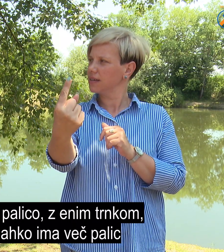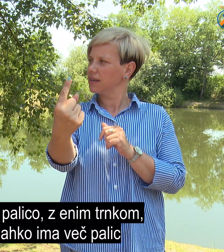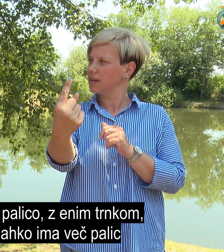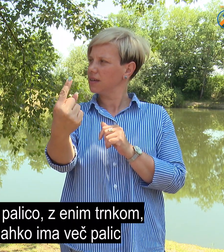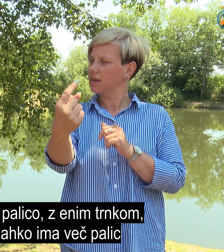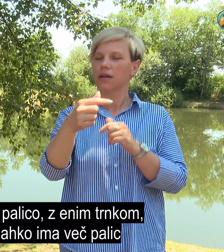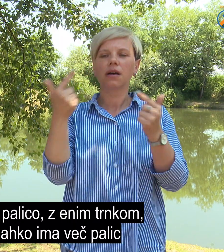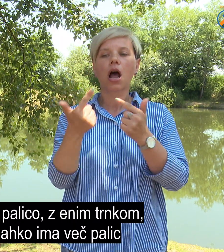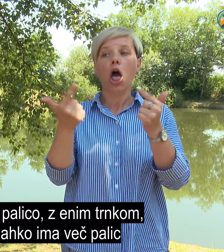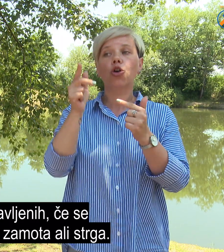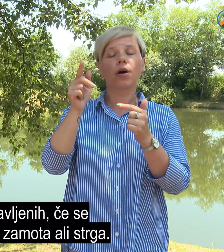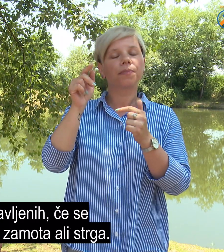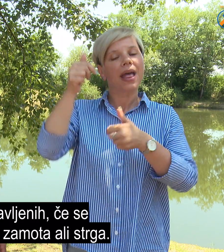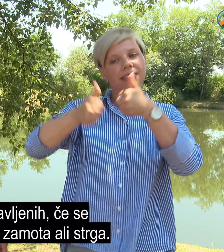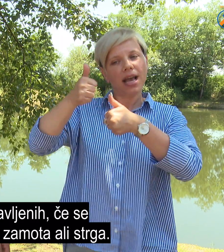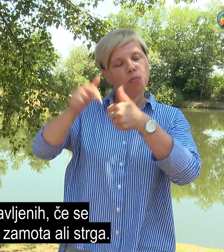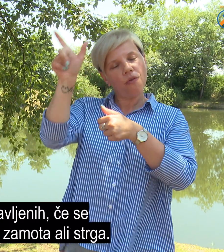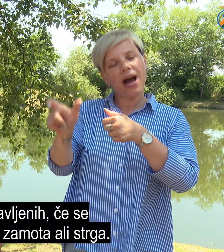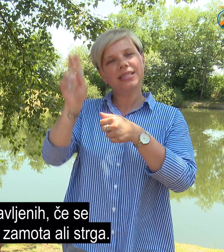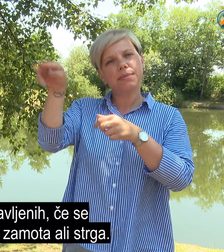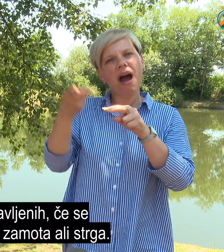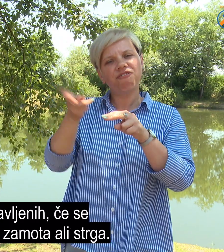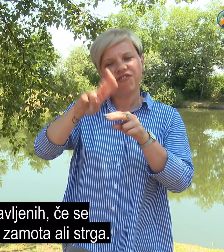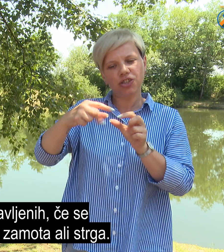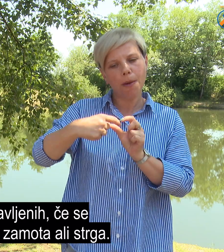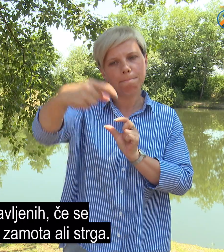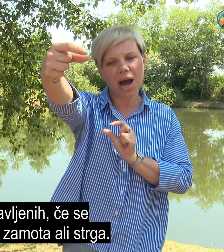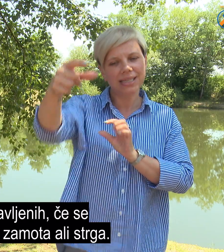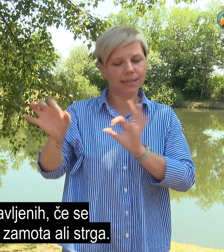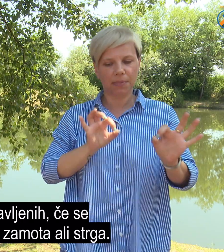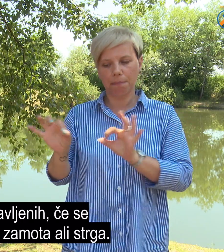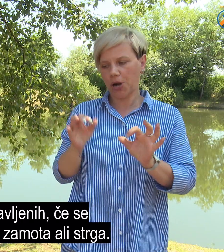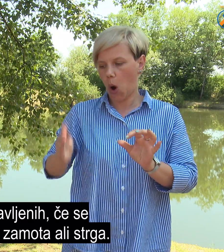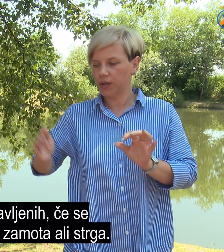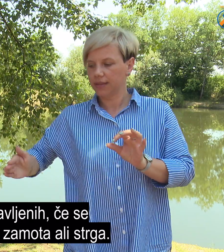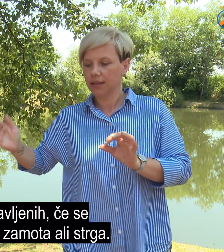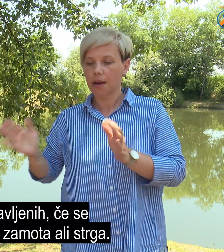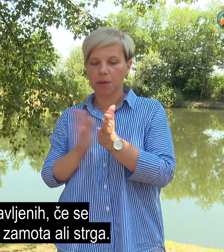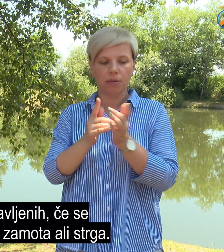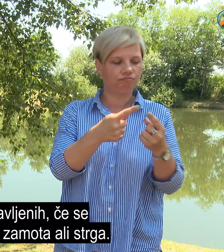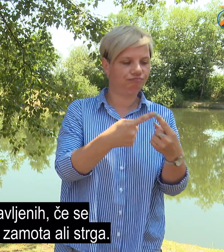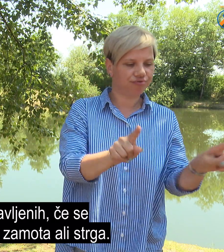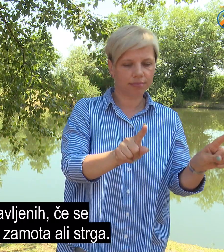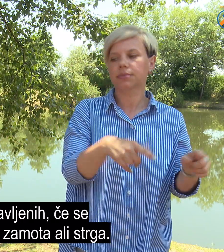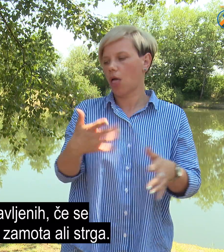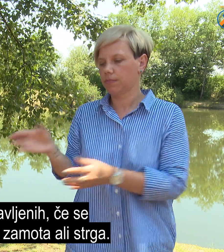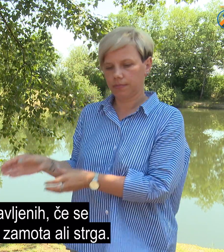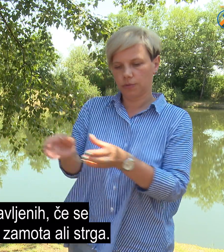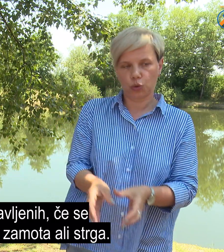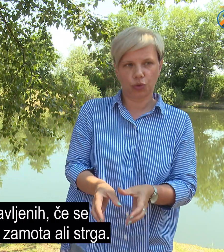Ovako ima več palc pripravljeni, slučajno, če se zamota ali se strga. Ko se ne popraša, ne boš